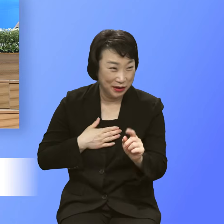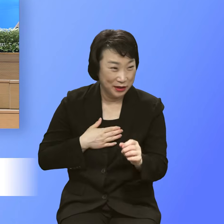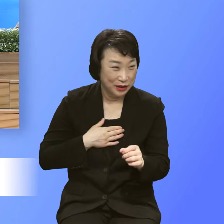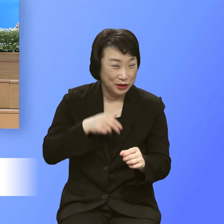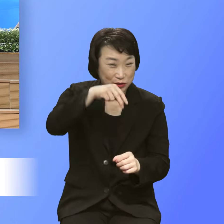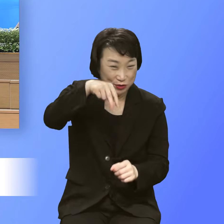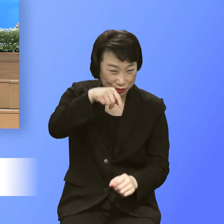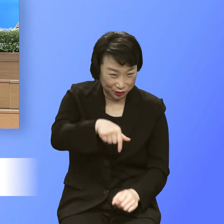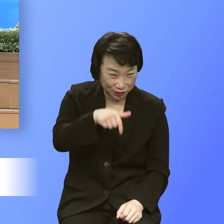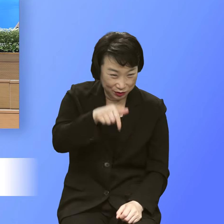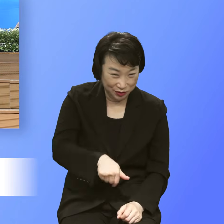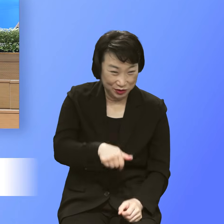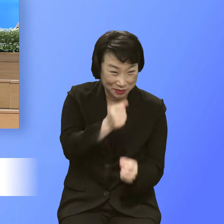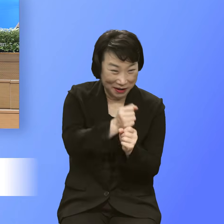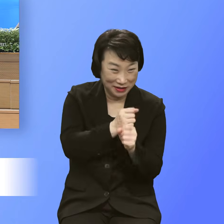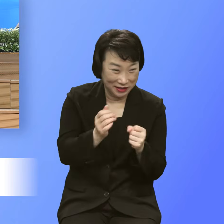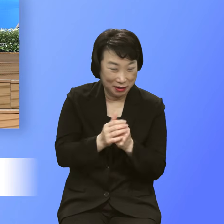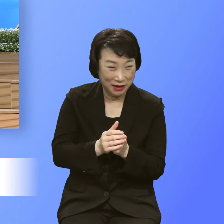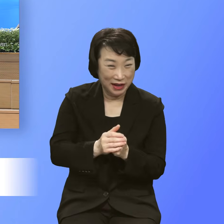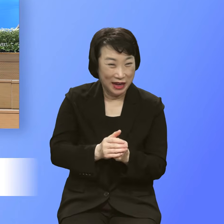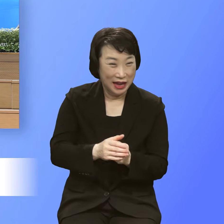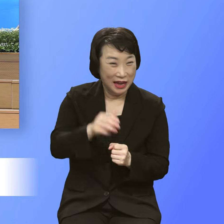줘서 먹는 떡이 개떡이요.